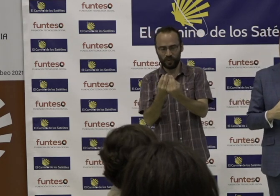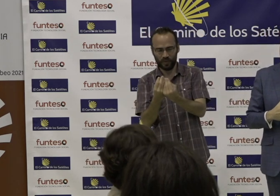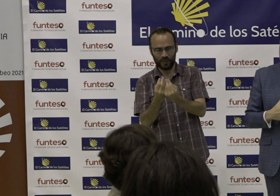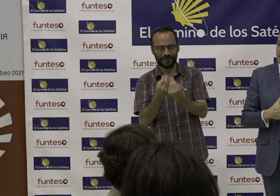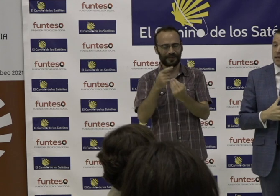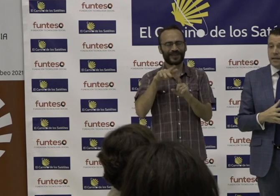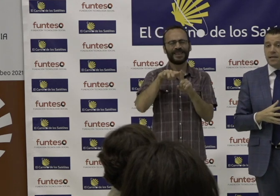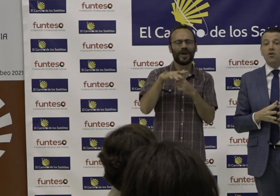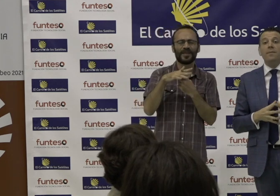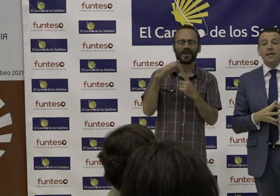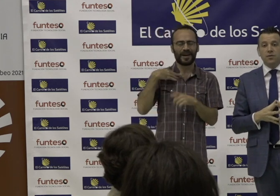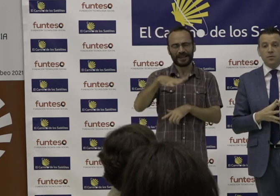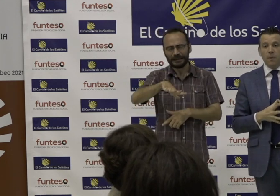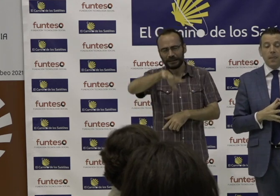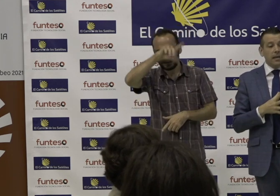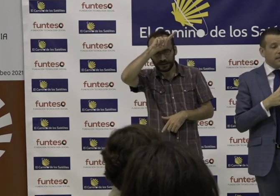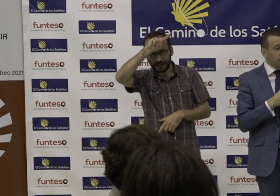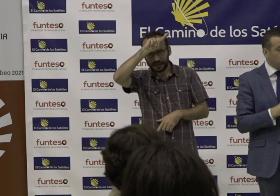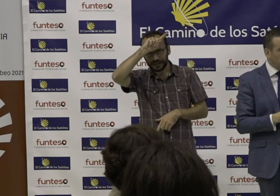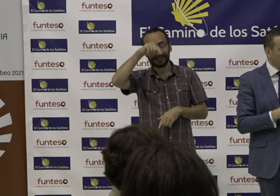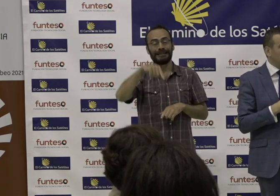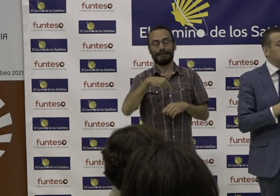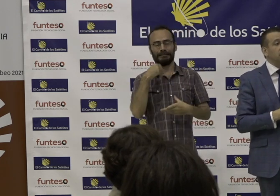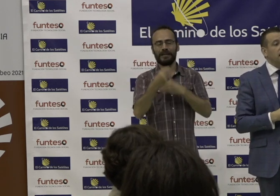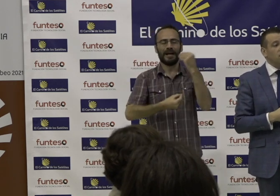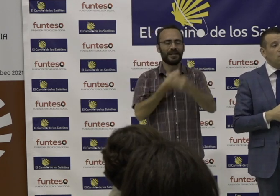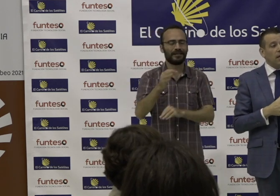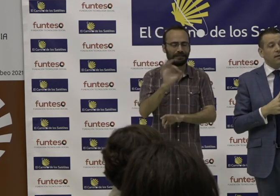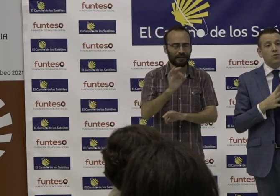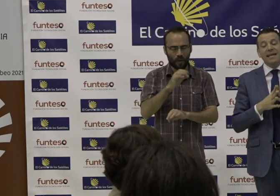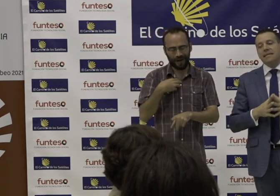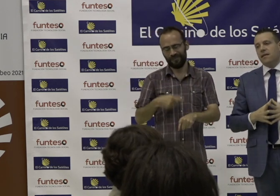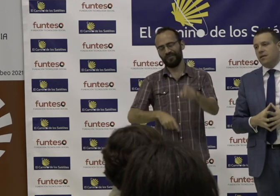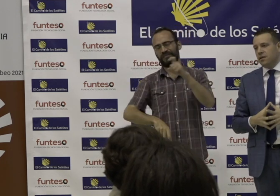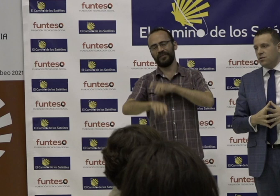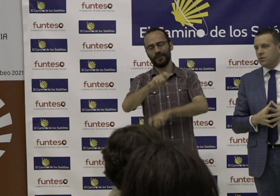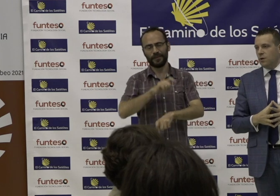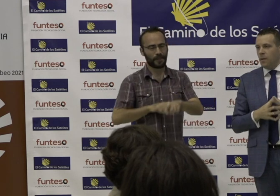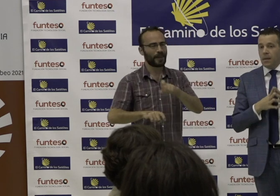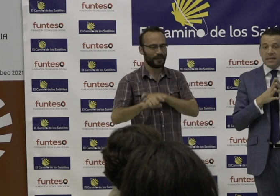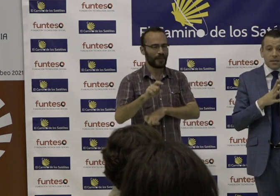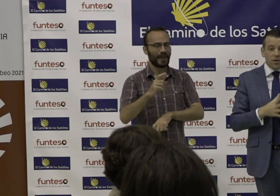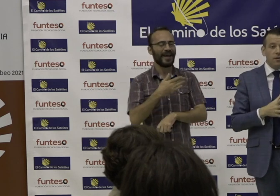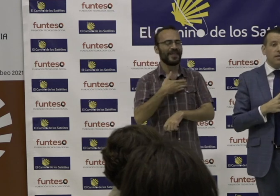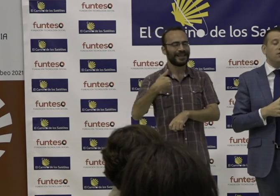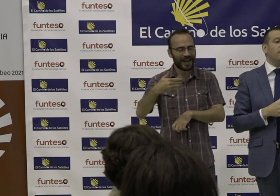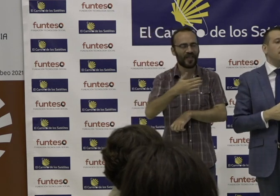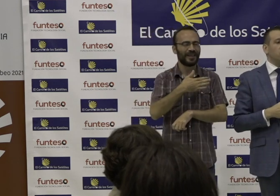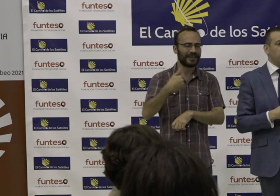estaban arrepentidas de no haber hecho. Esa persona con 17 años lo que hace es una lista de deseos.